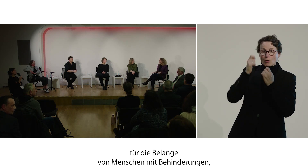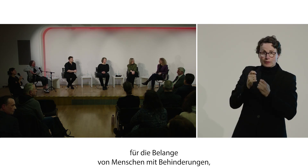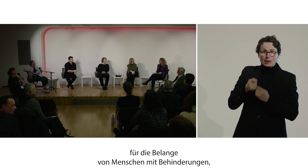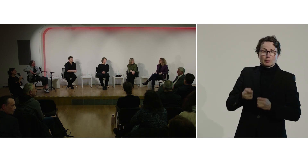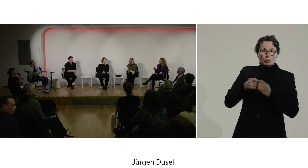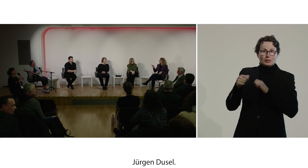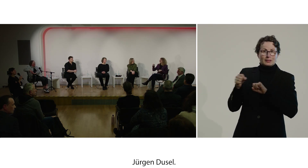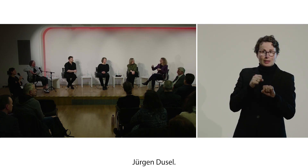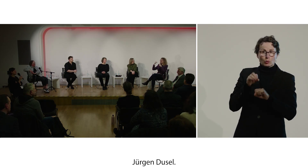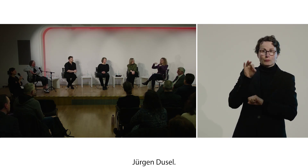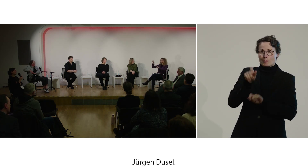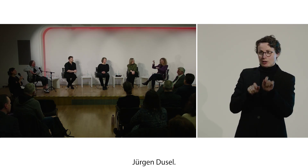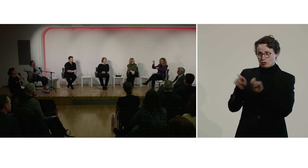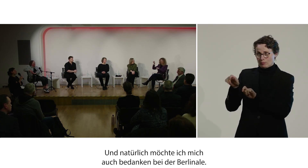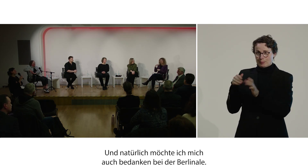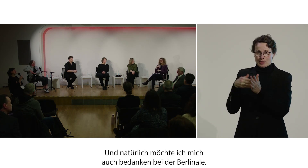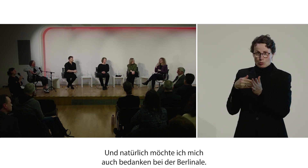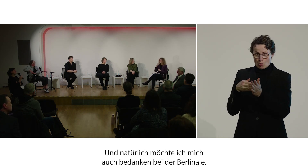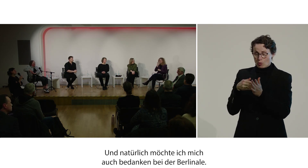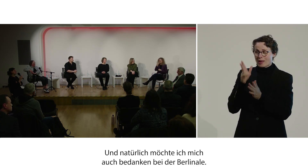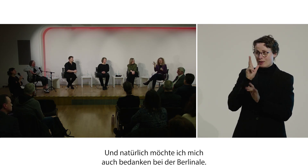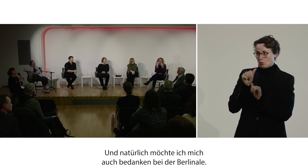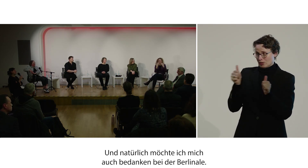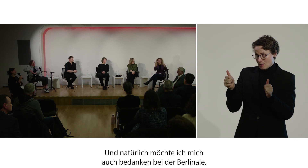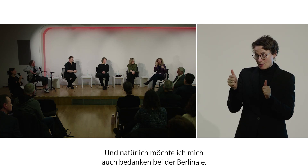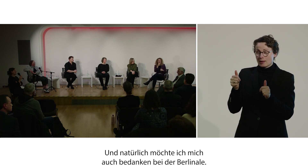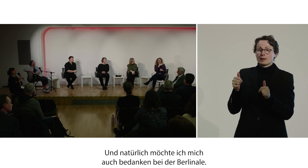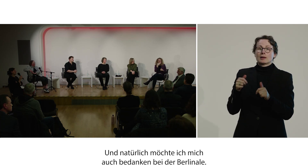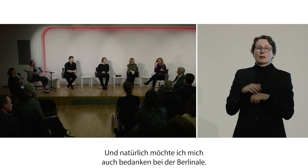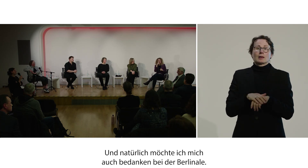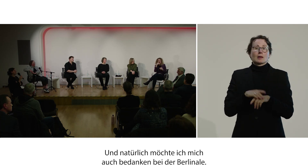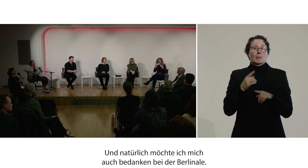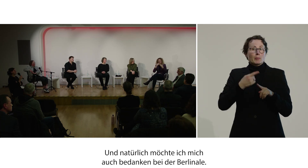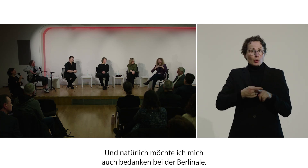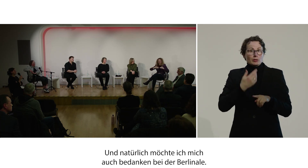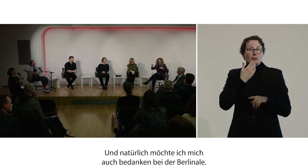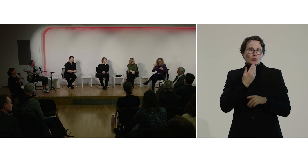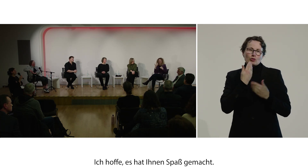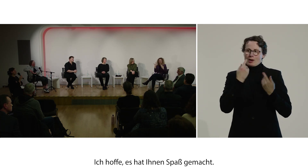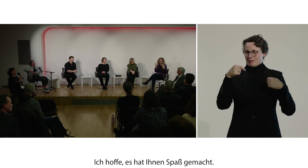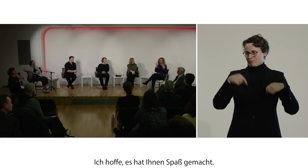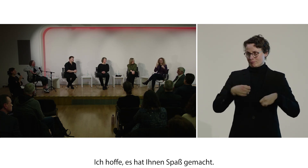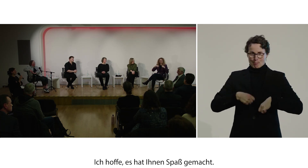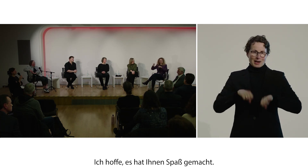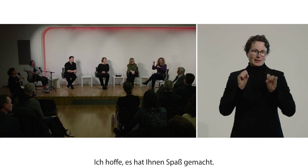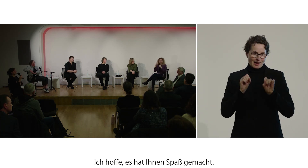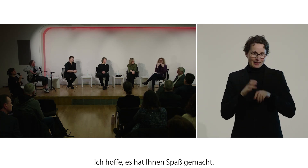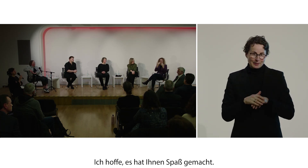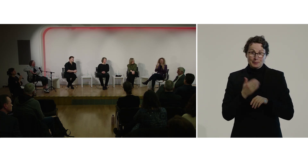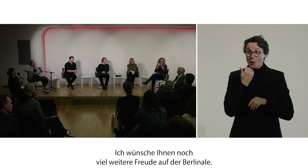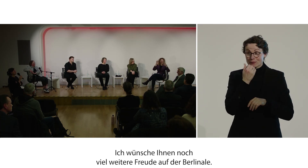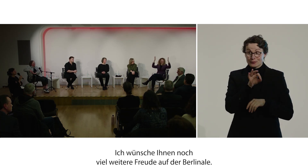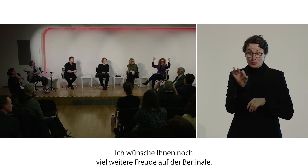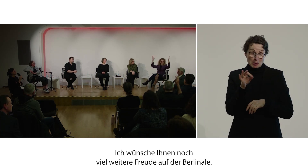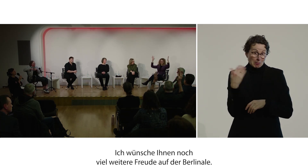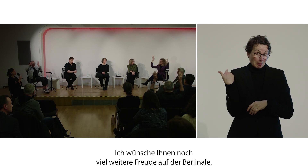Behinderungen, Jürgen Dusel und natürlich möchte ich mich auch bedanken bei der Berlinale. Ich hoffe, es hat Ihnen Spaß gemacht. Ich